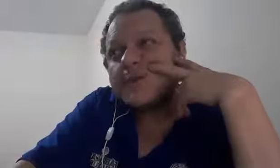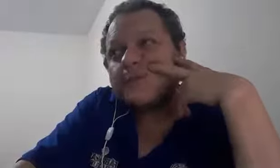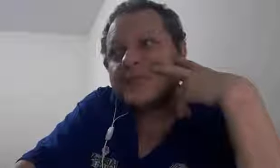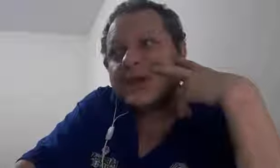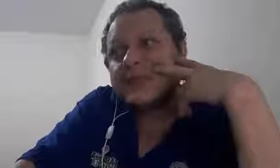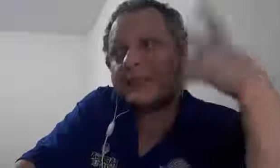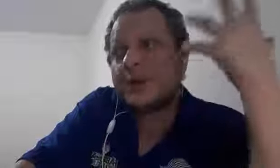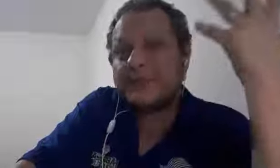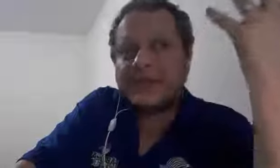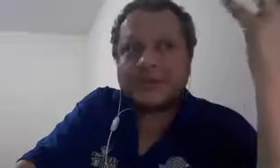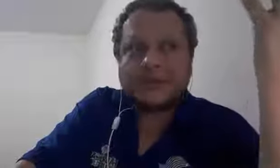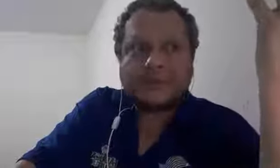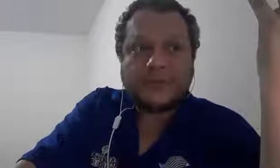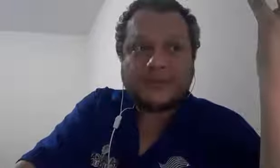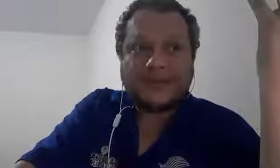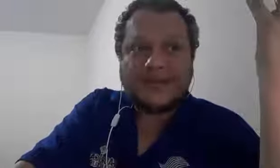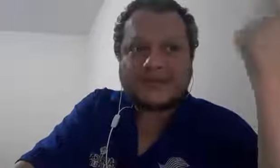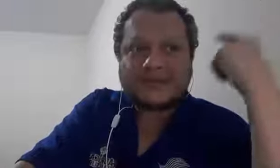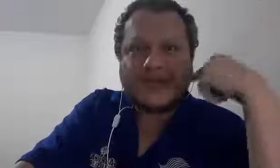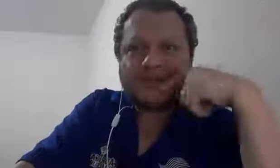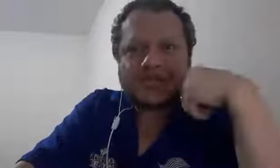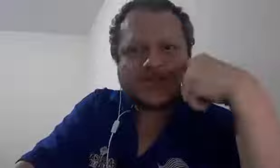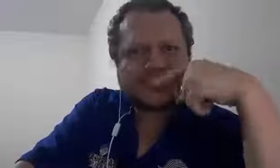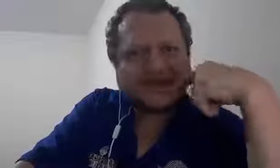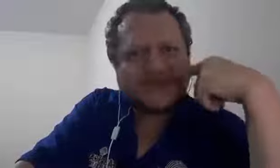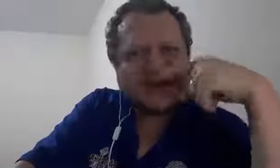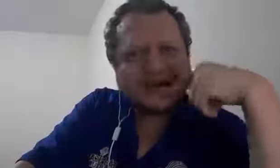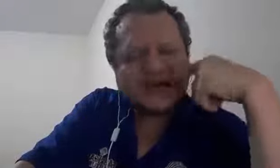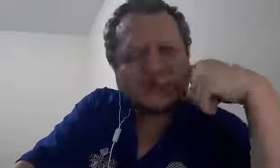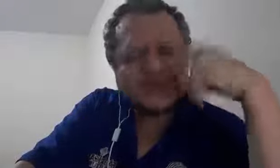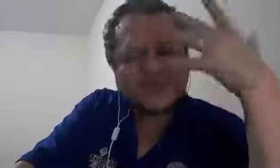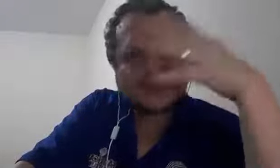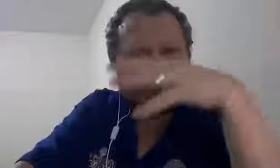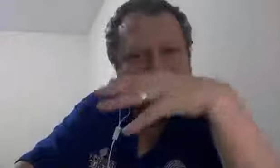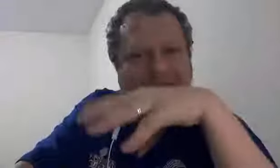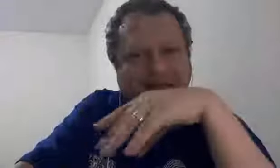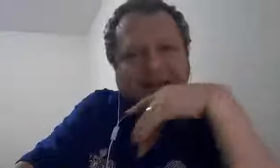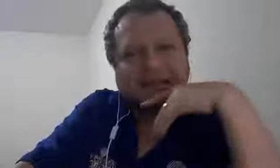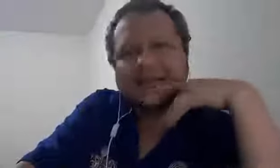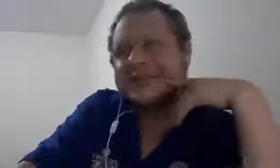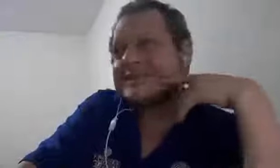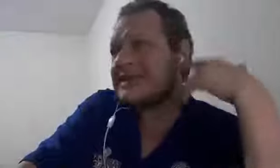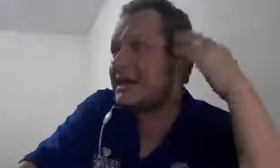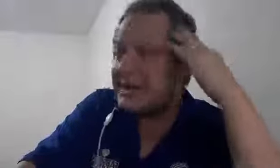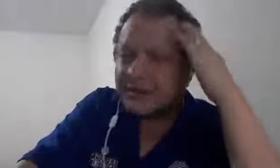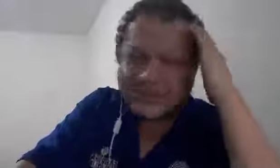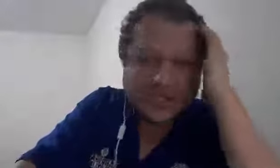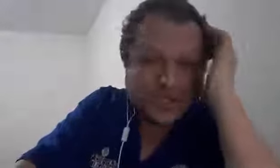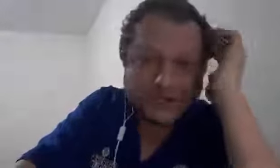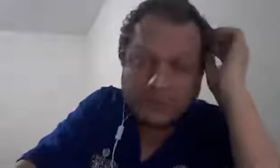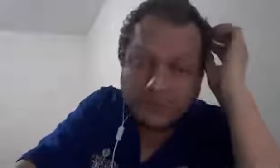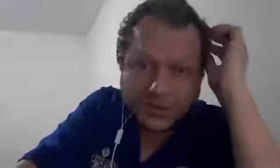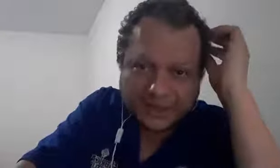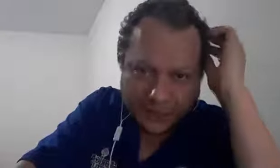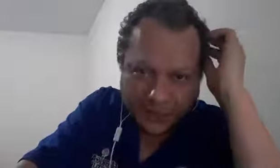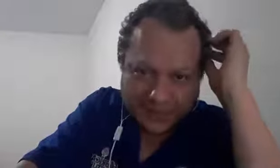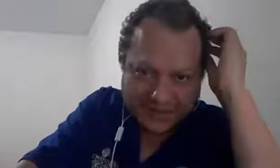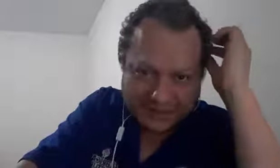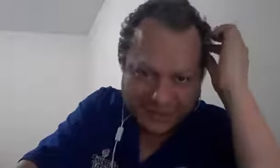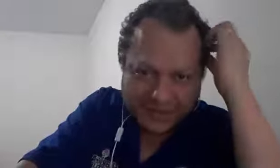desestruturação da própria língua do português, né? Para a gente ficar falando ao mesmo tempo que sinaliza. Nossa, a gente viu muita coisa, não é não,